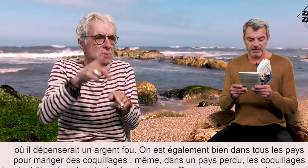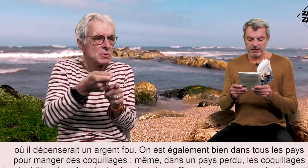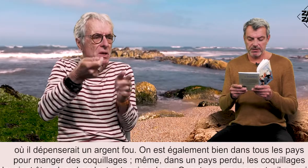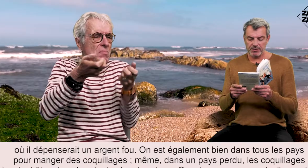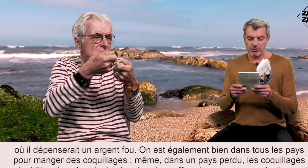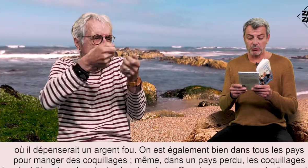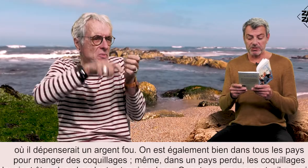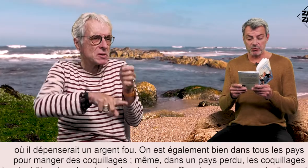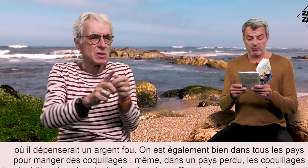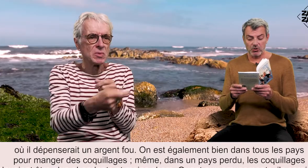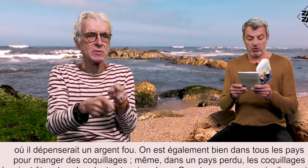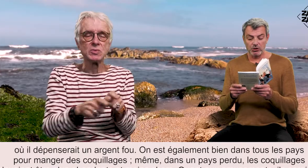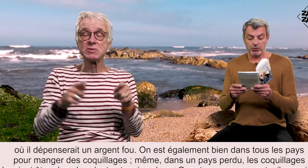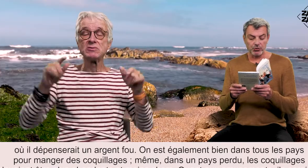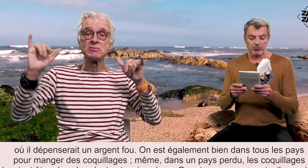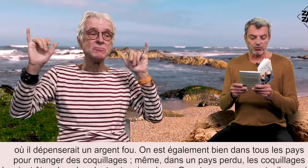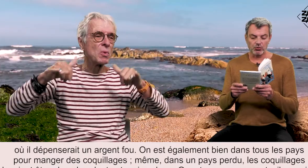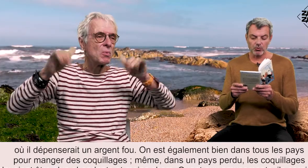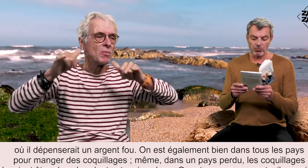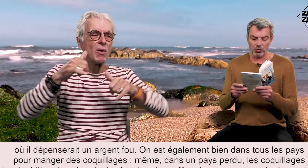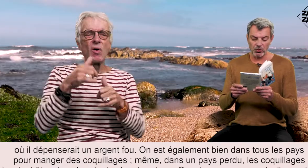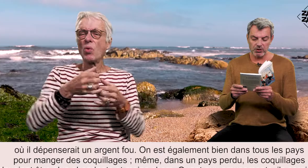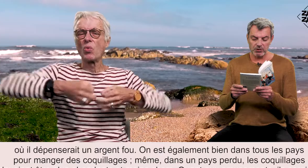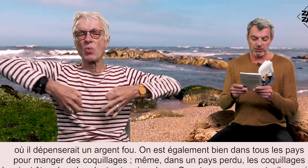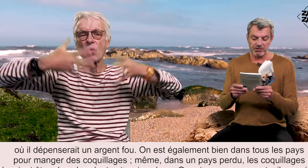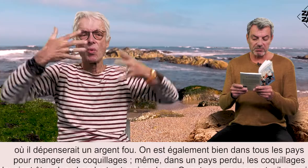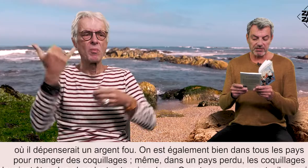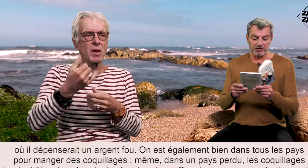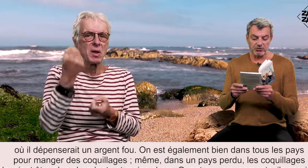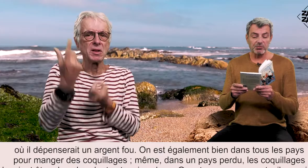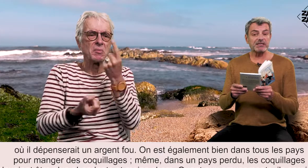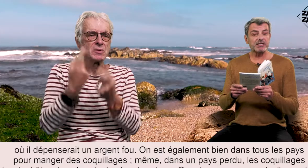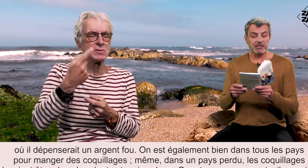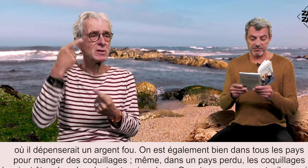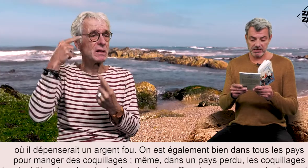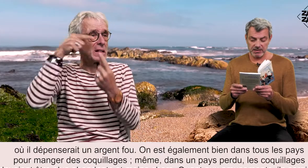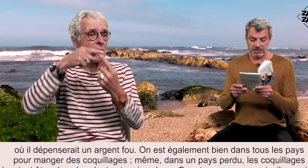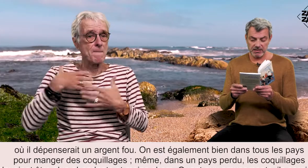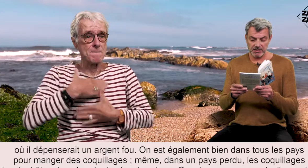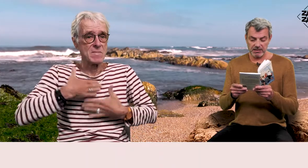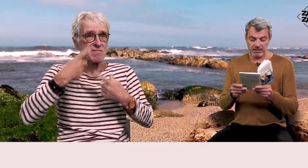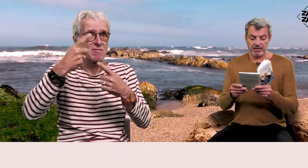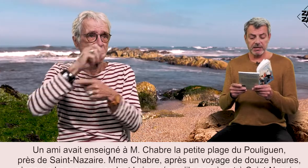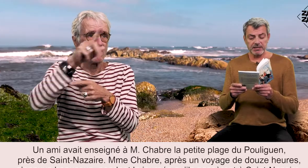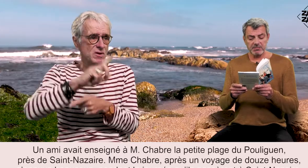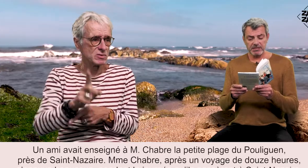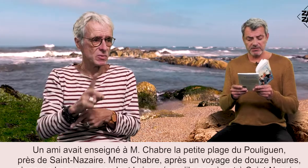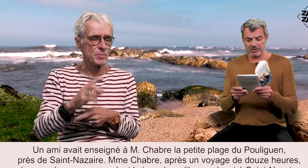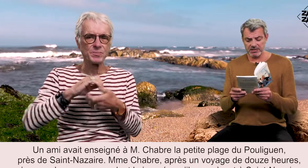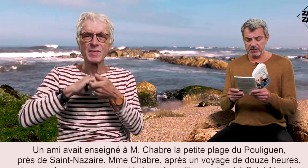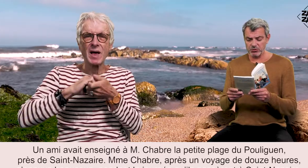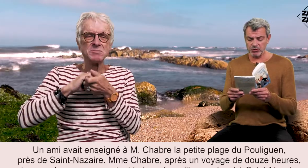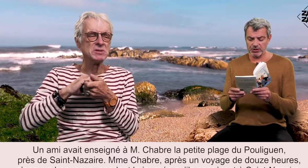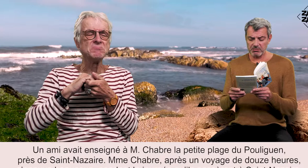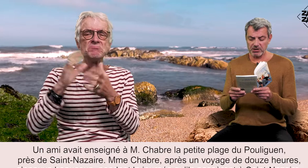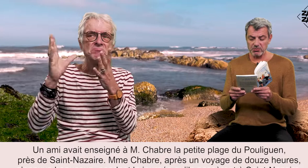moins chers. Quant aux amusements, ils seraient toujours trop nombreux. Ce n'était pas un voyage de plaisir qu'ils faisaient. Un ami avait